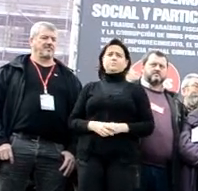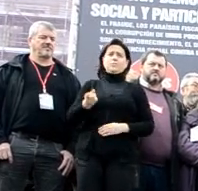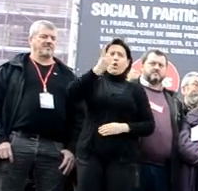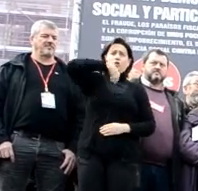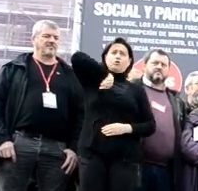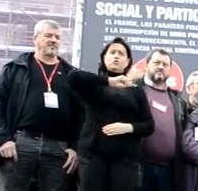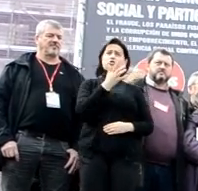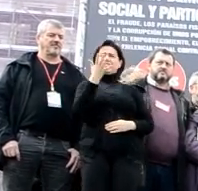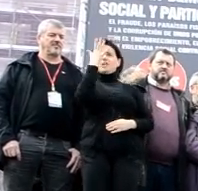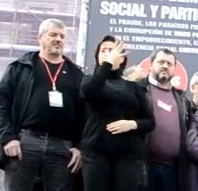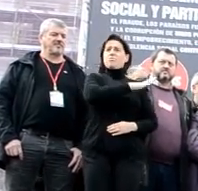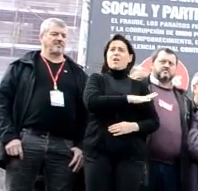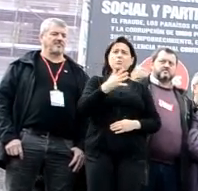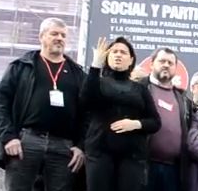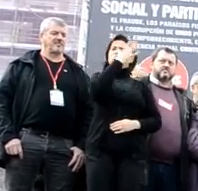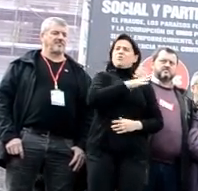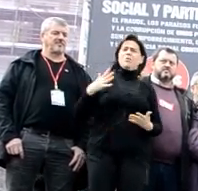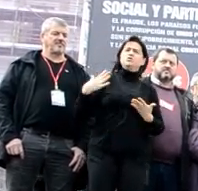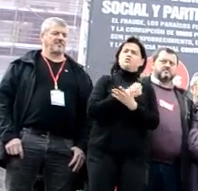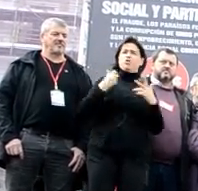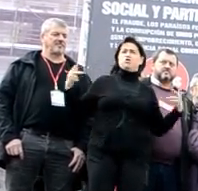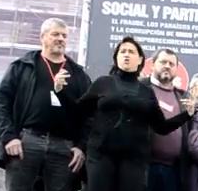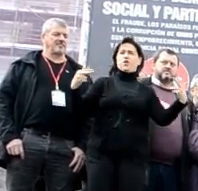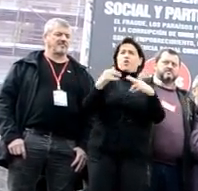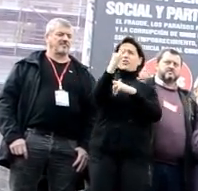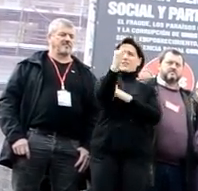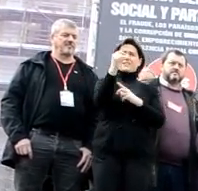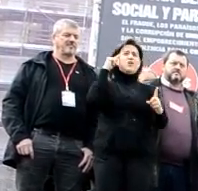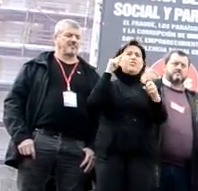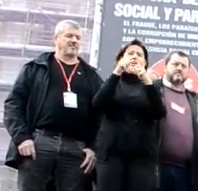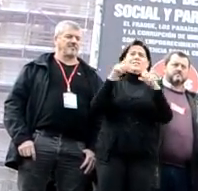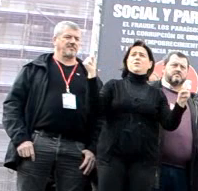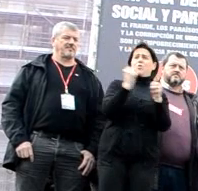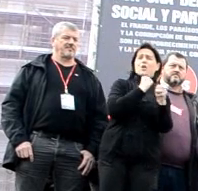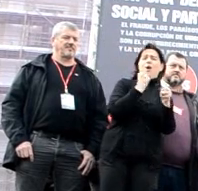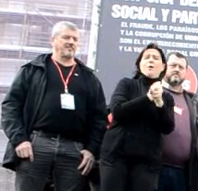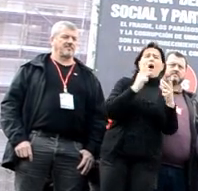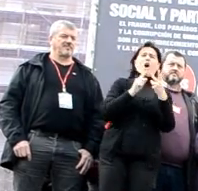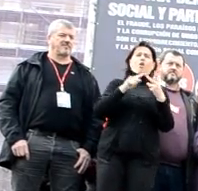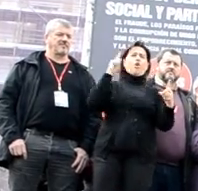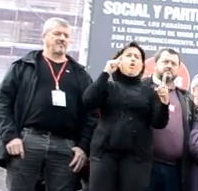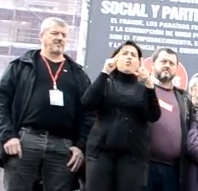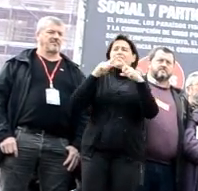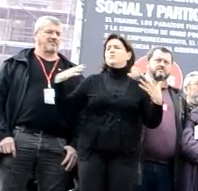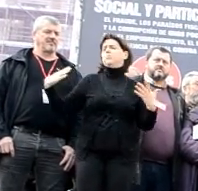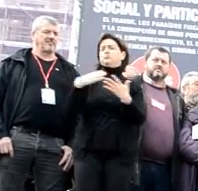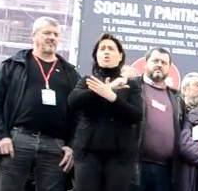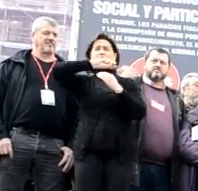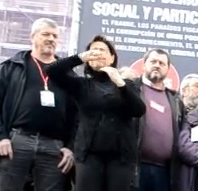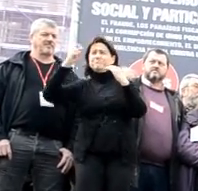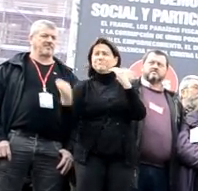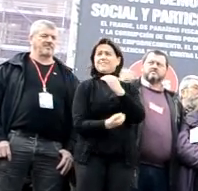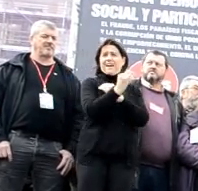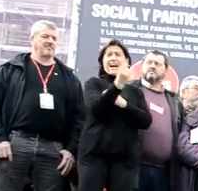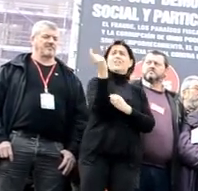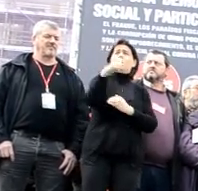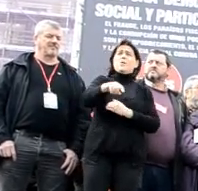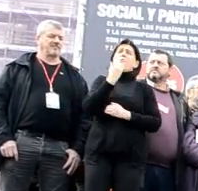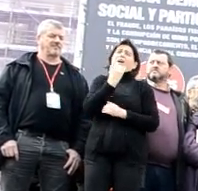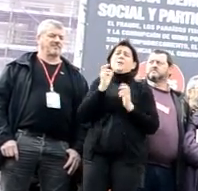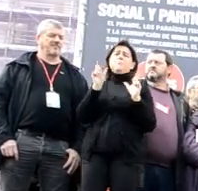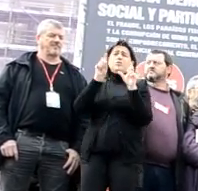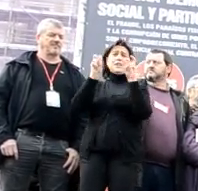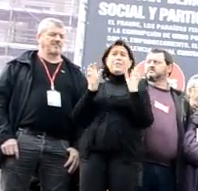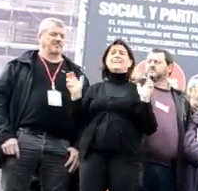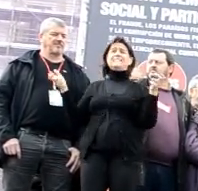Denunciamos los recortes que en sus condiciones retributivas, laborales y de empleo están sufriendo las empleadas y empleados